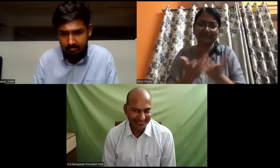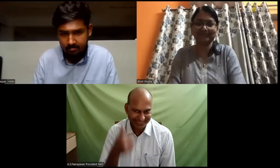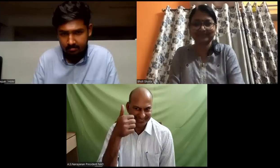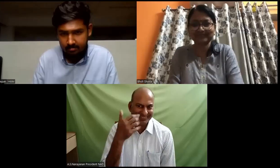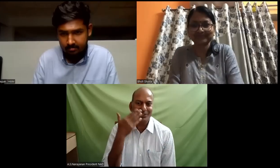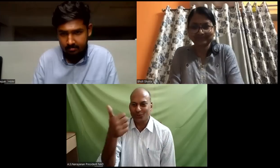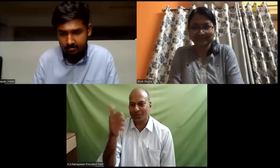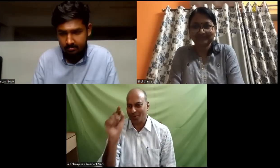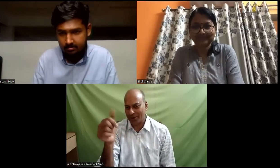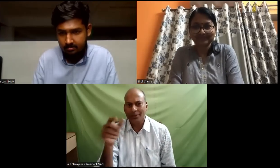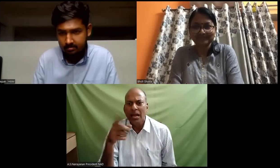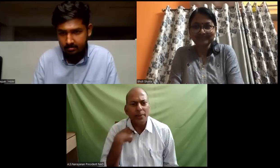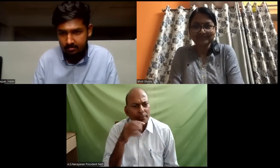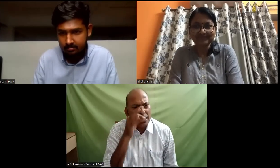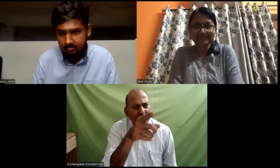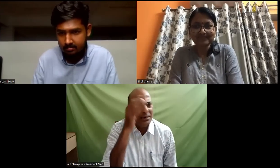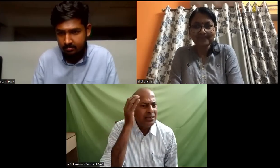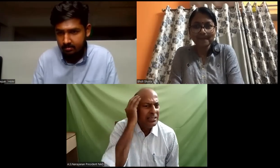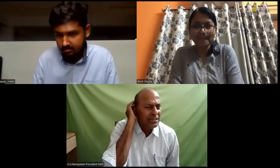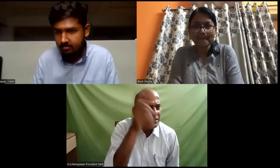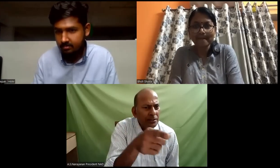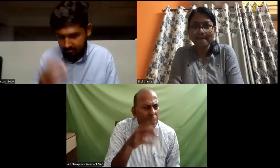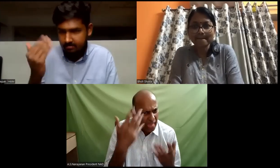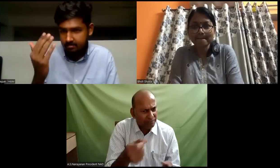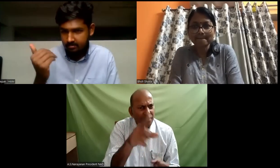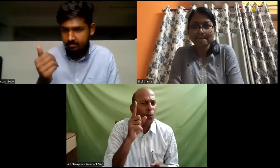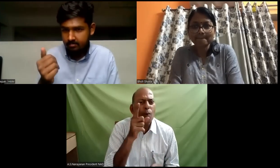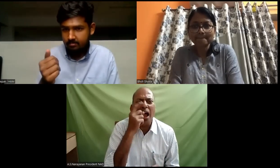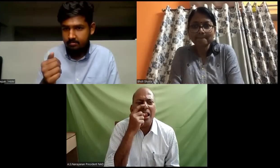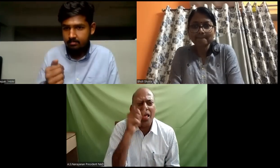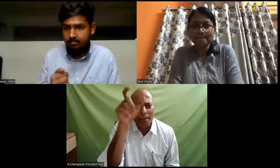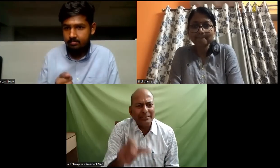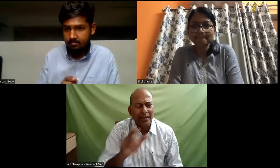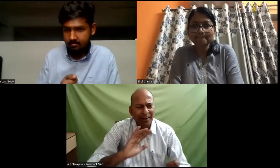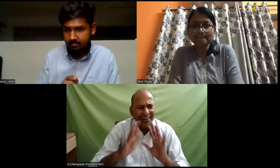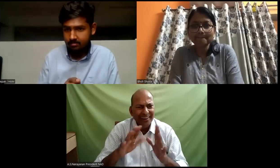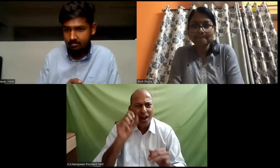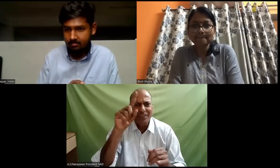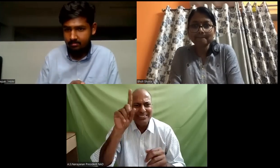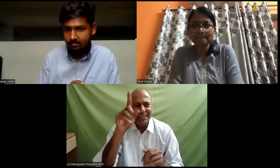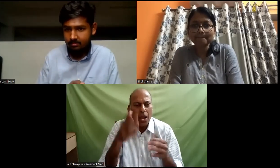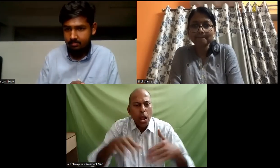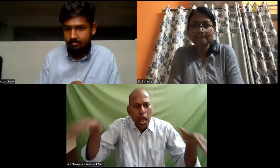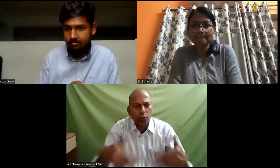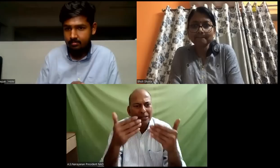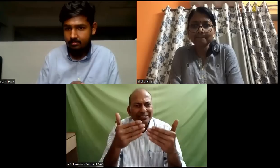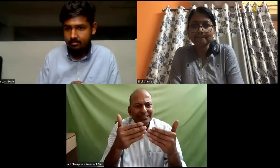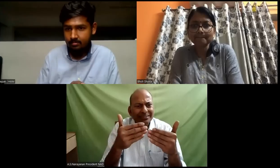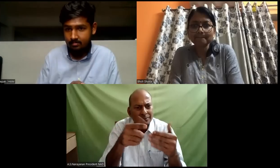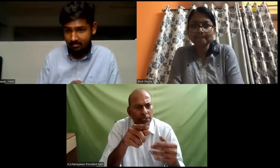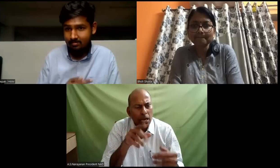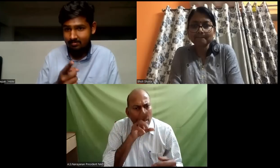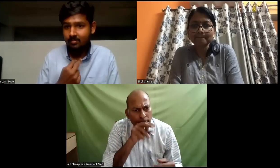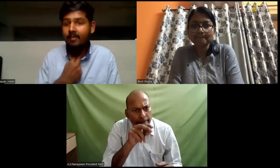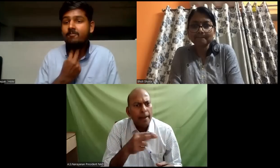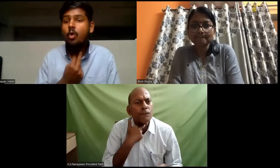होगी ये आता था ये मैं थोड़ा सा अंदर जाता हूँ लेकिन इतनी मछलियां फिर नहीं है तो मैं आपको दिखाने की